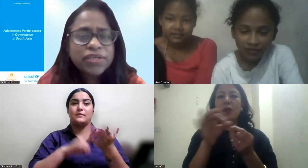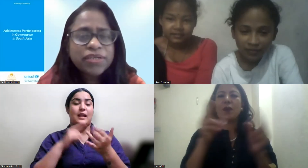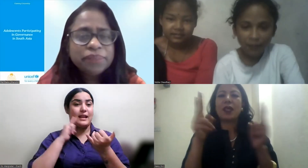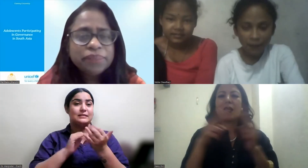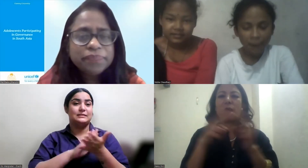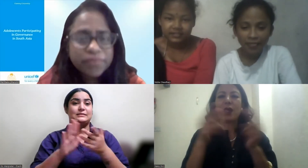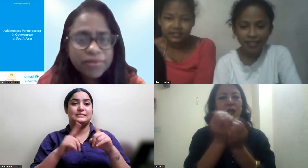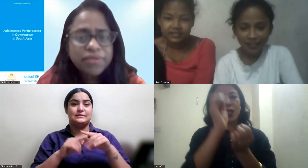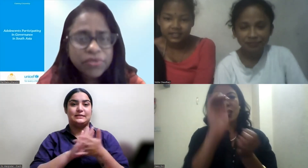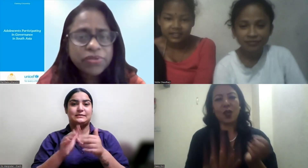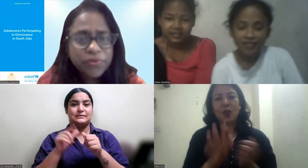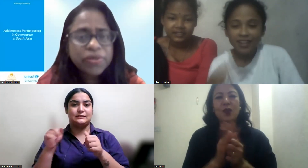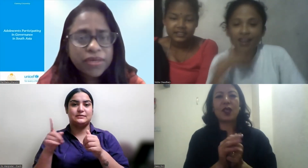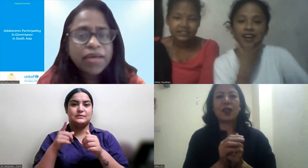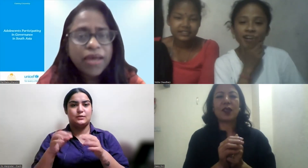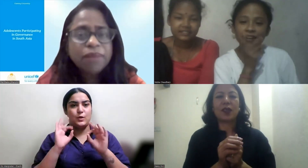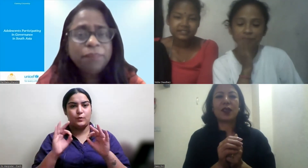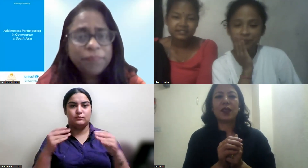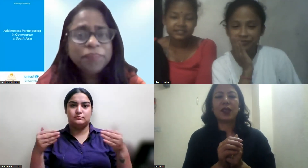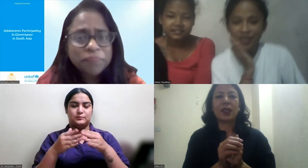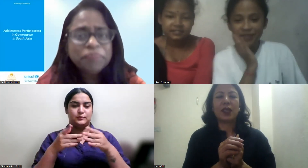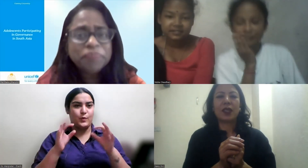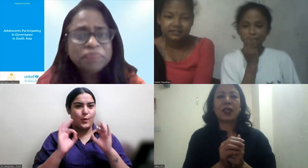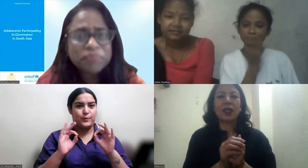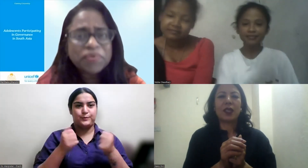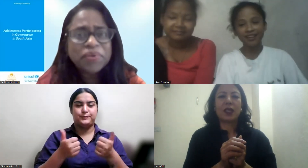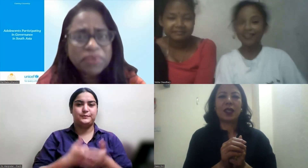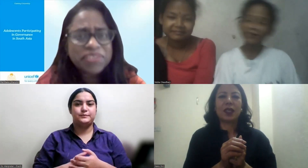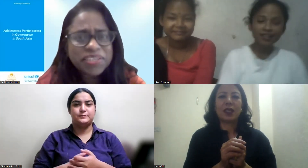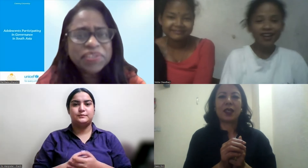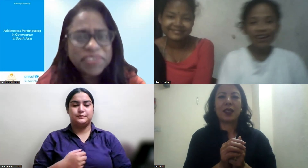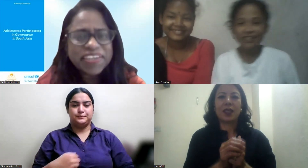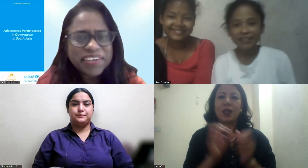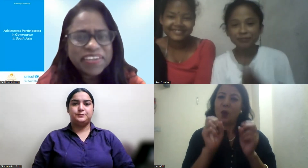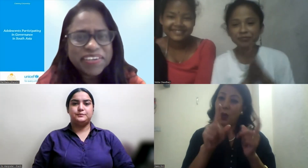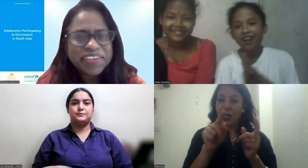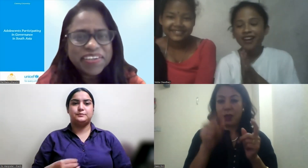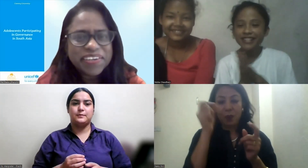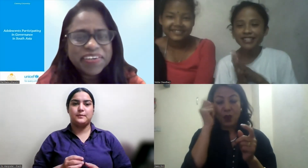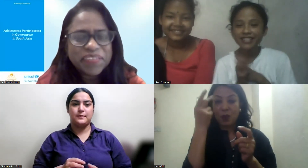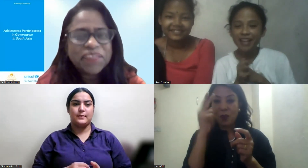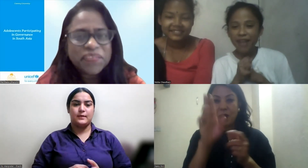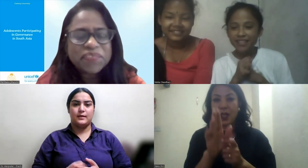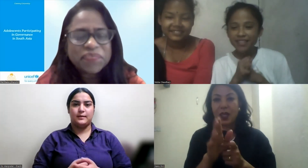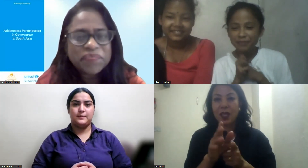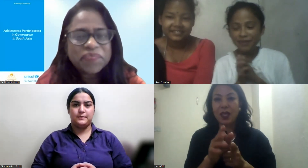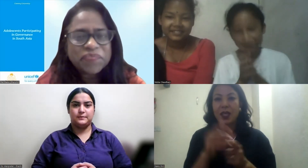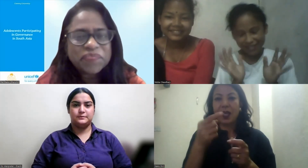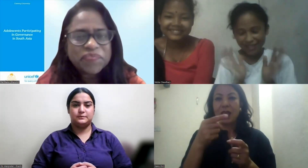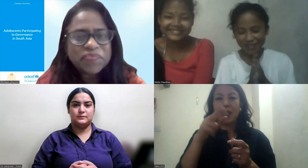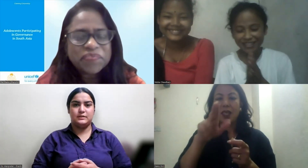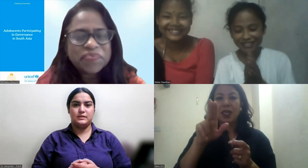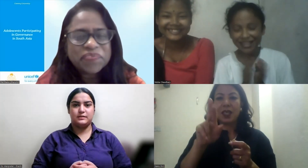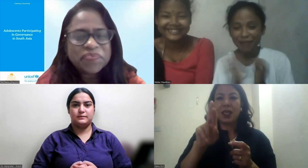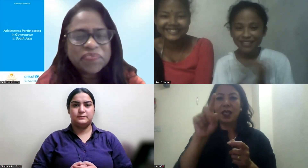good? Is that good? Okay. हामी पनि केही सहयोग गर्न सक्छौं निशा बहिनीलाई हाम्रो